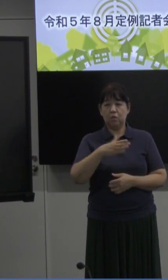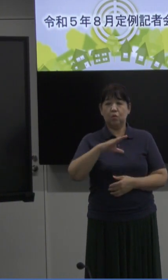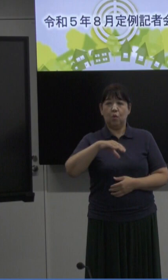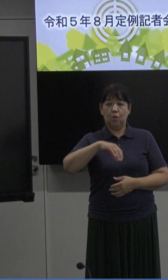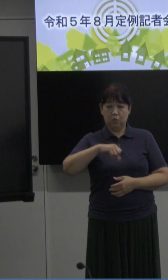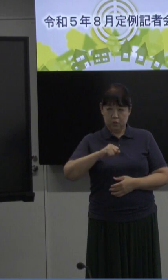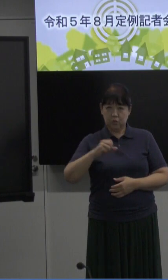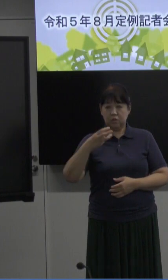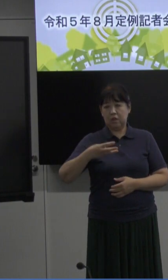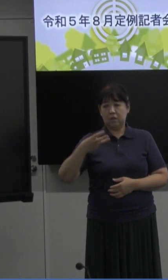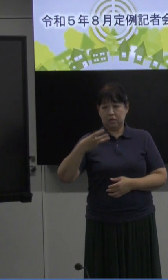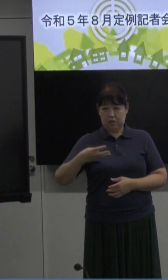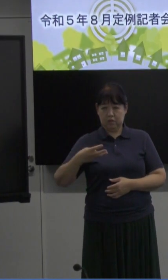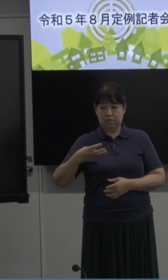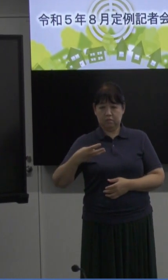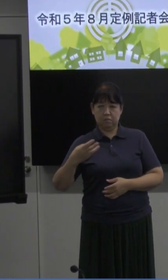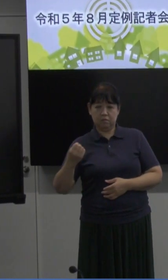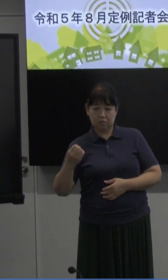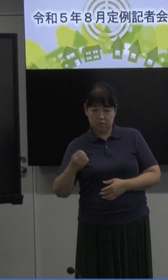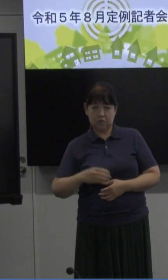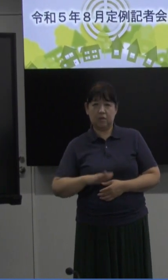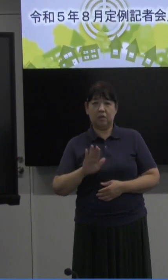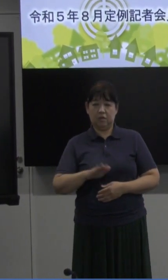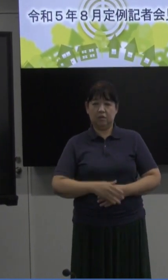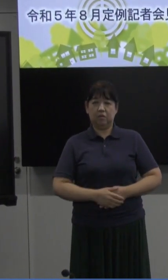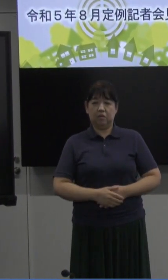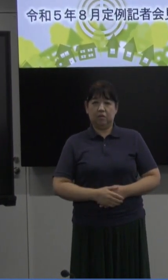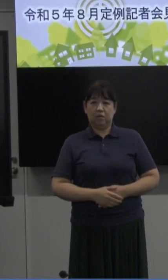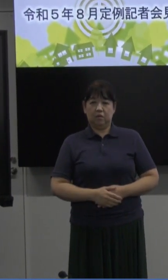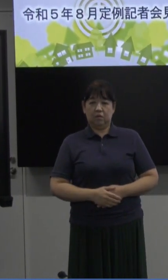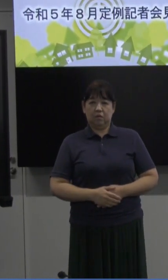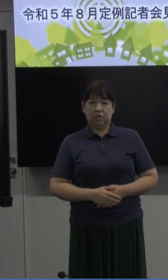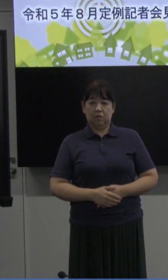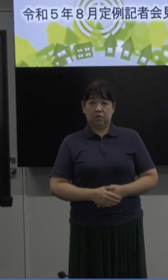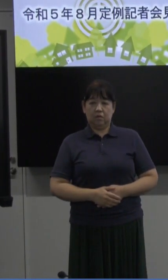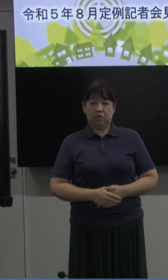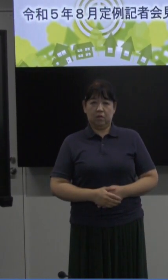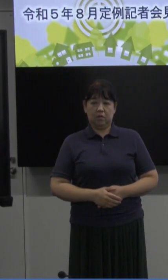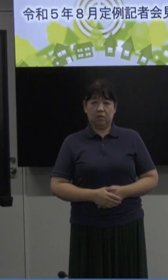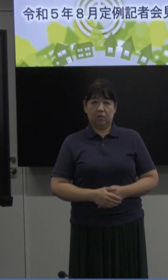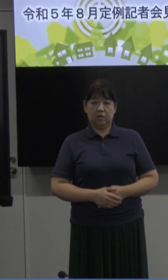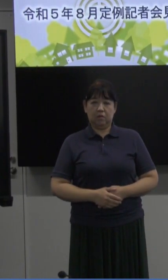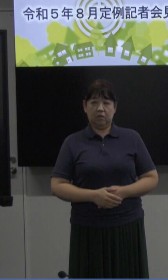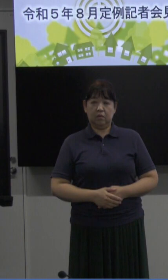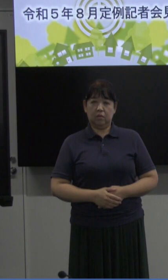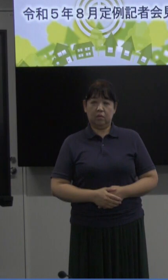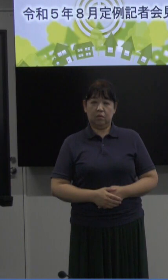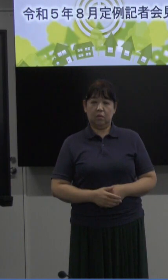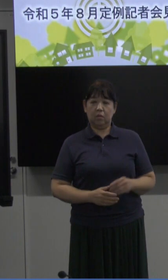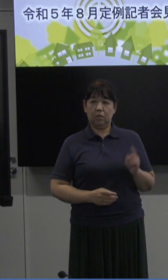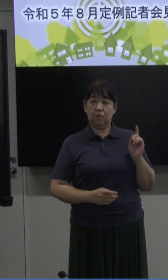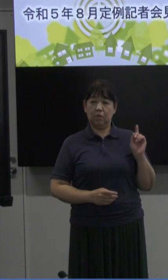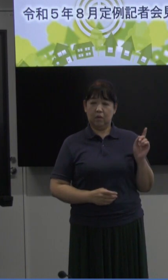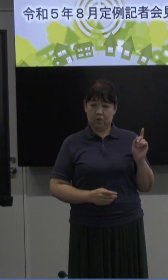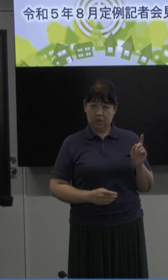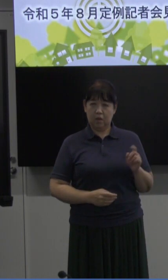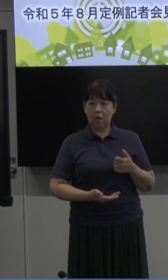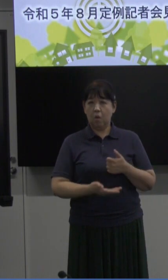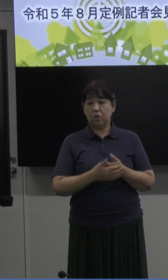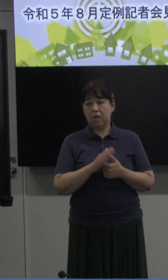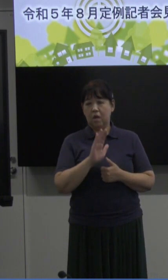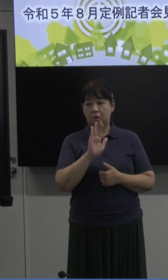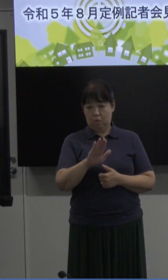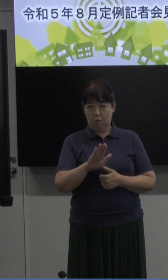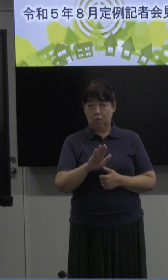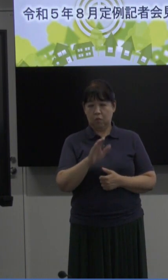3472万6000円でございます。これによりまして、今回補正いたしました補正後の予算